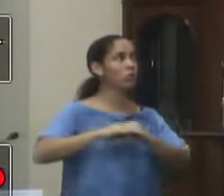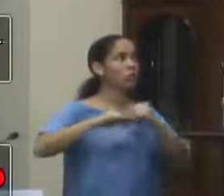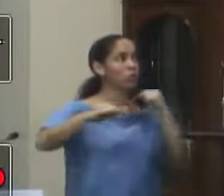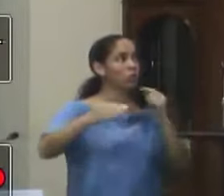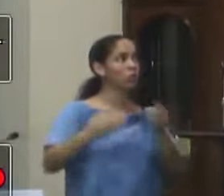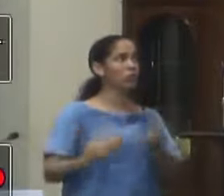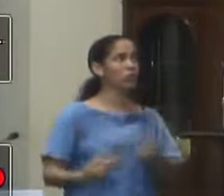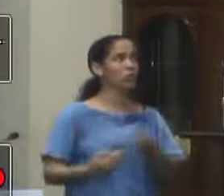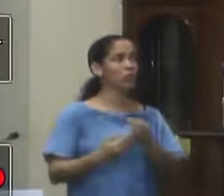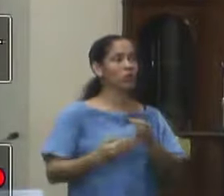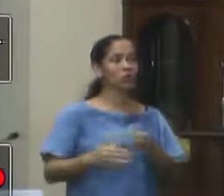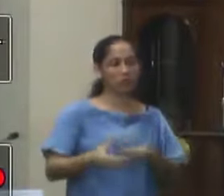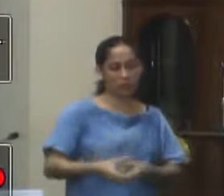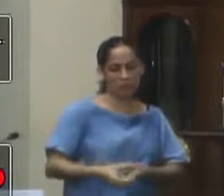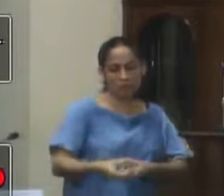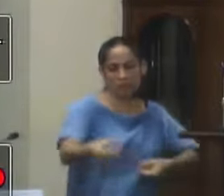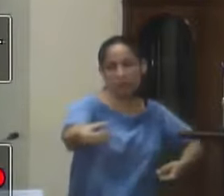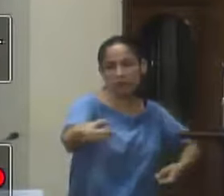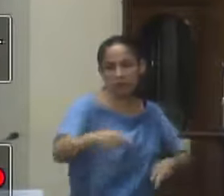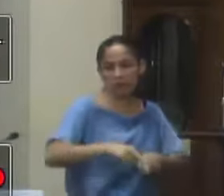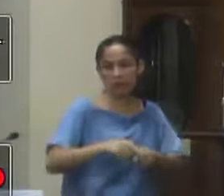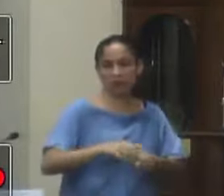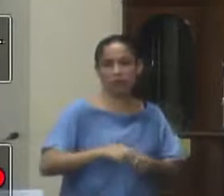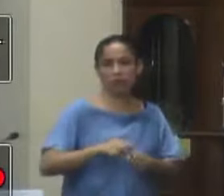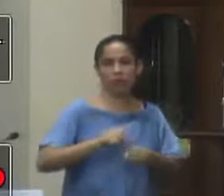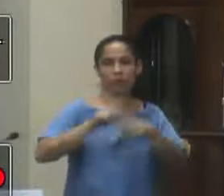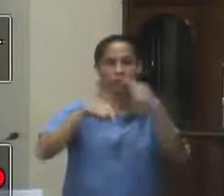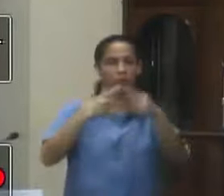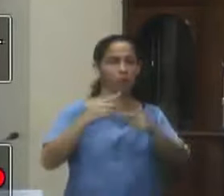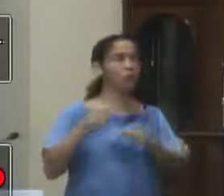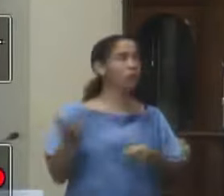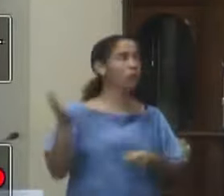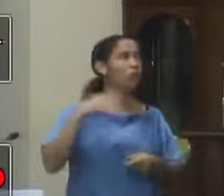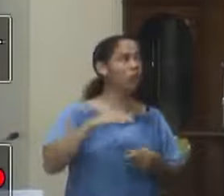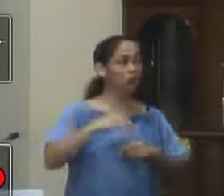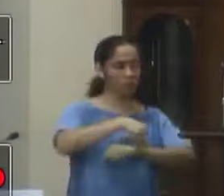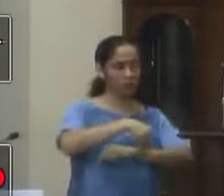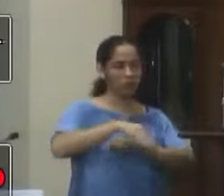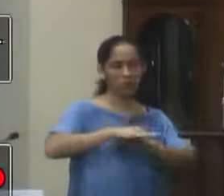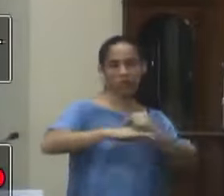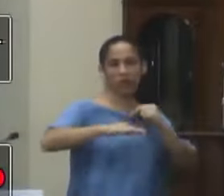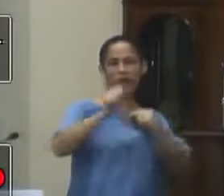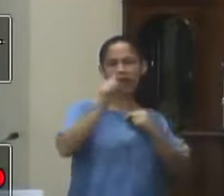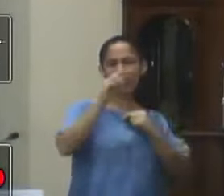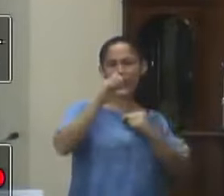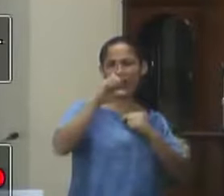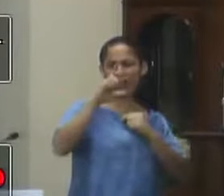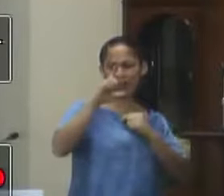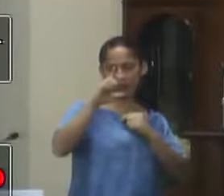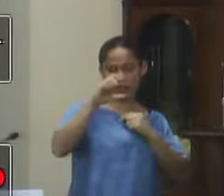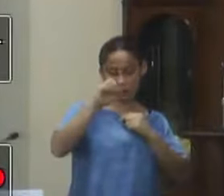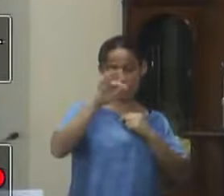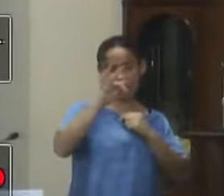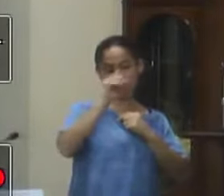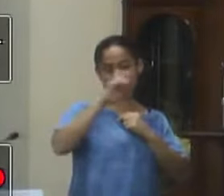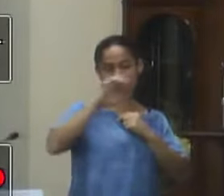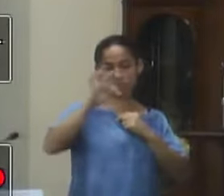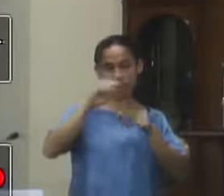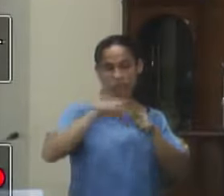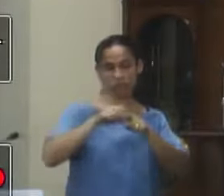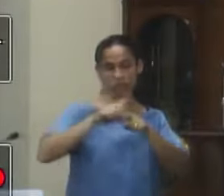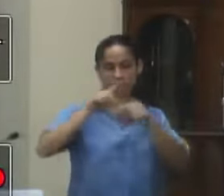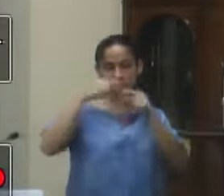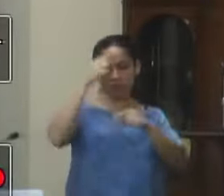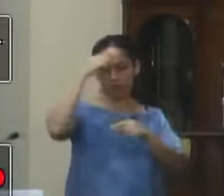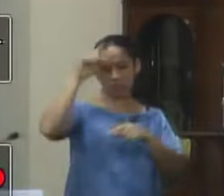com os canos ali. Depois eles vão vir com asfalto, acredito que no mais tardar, no final da semana que vem, já